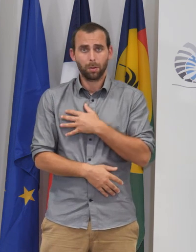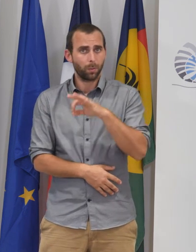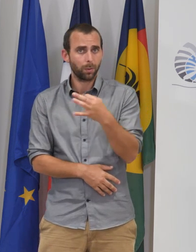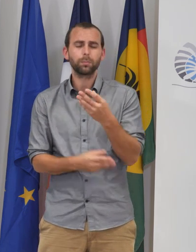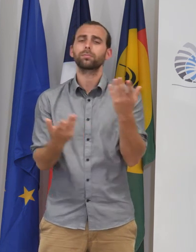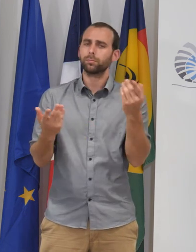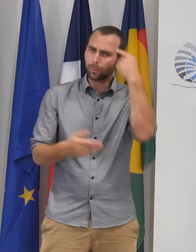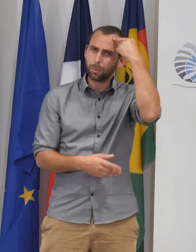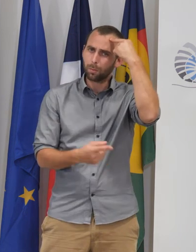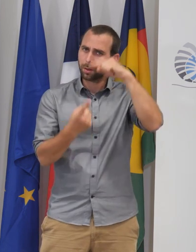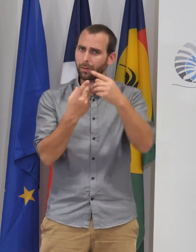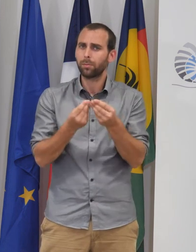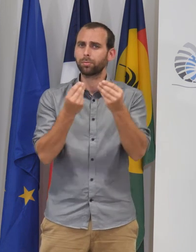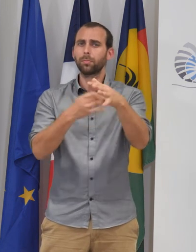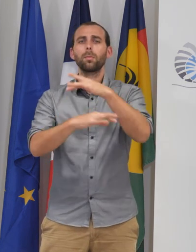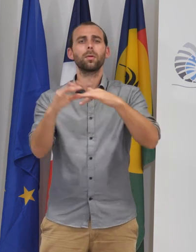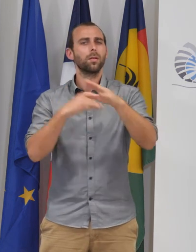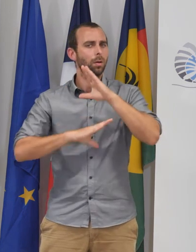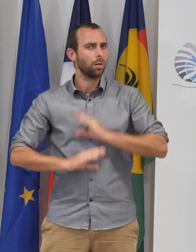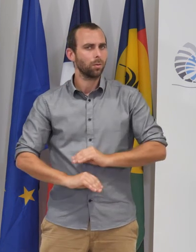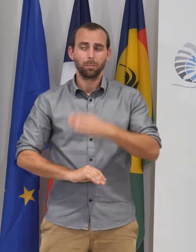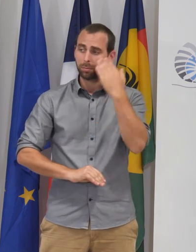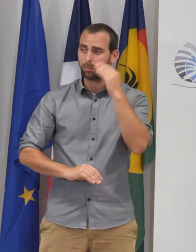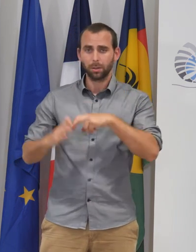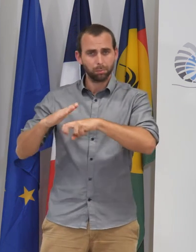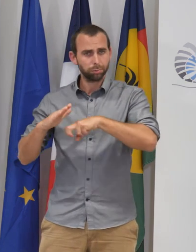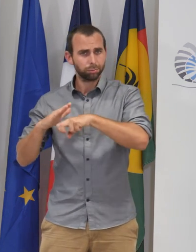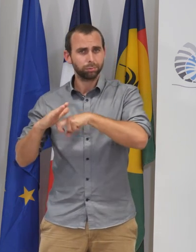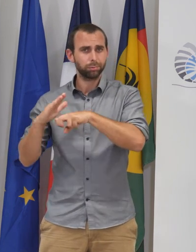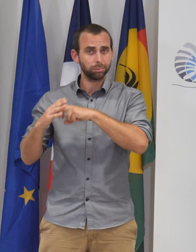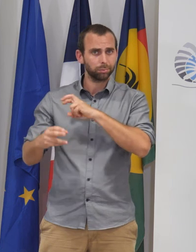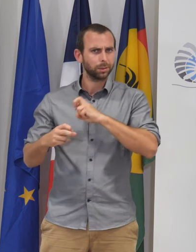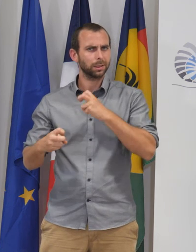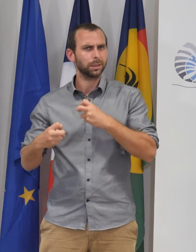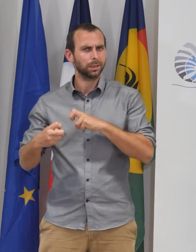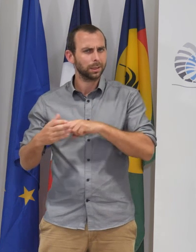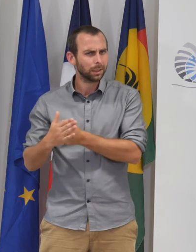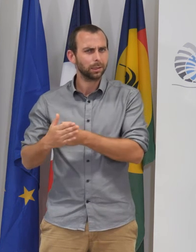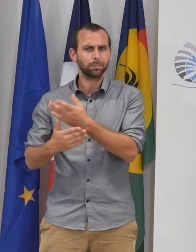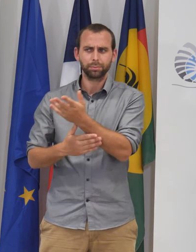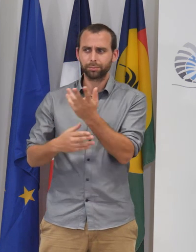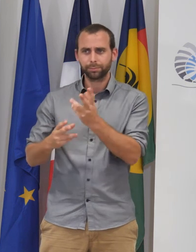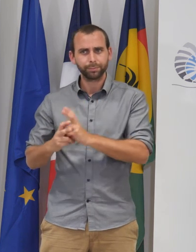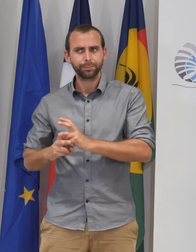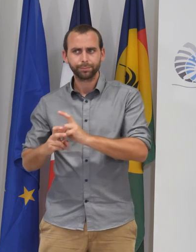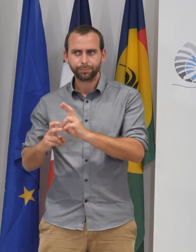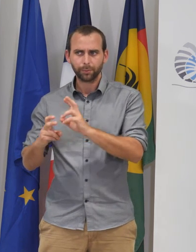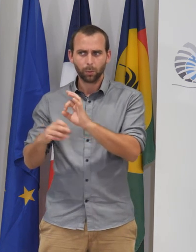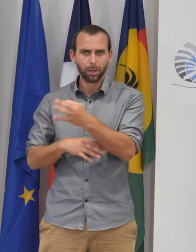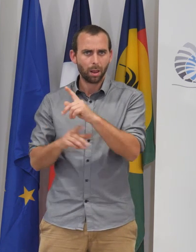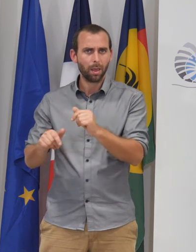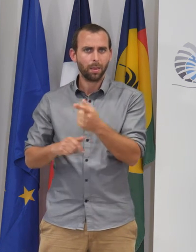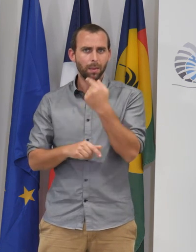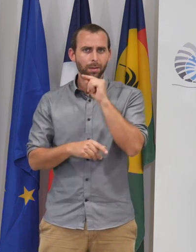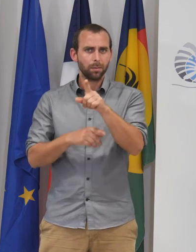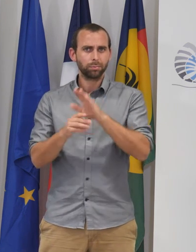quand on pourrait imaginer, s'il y a un confinement strict maintenu, que le nombre de cas, non pas n'augmente plus, mais freine, n'est plus exponentiel? Est-ce